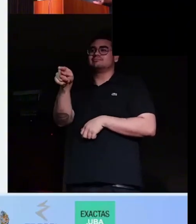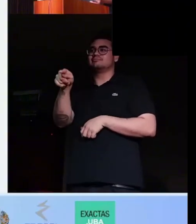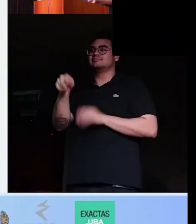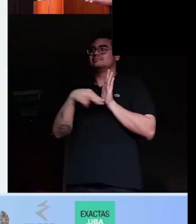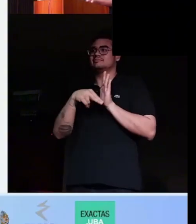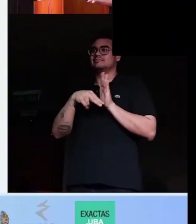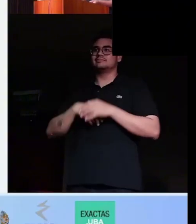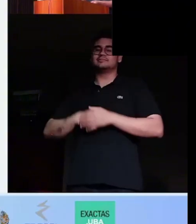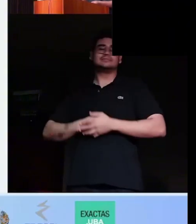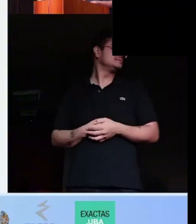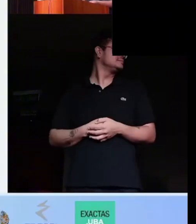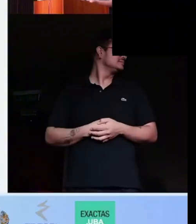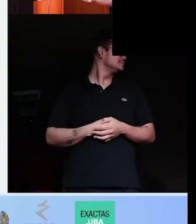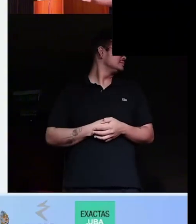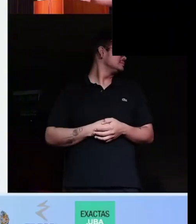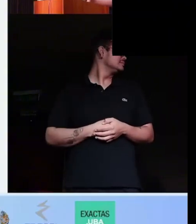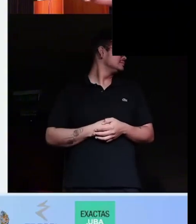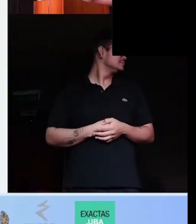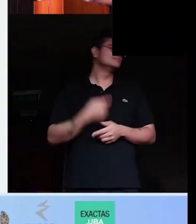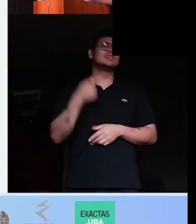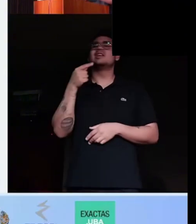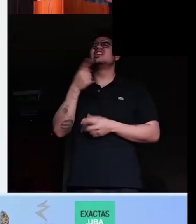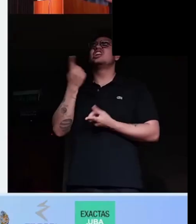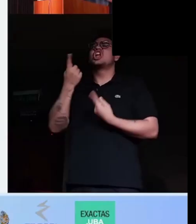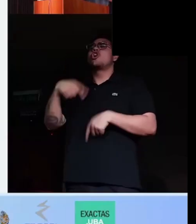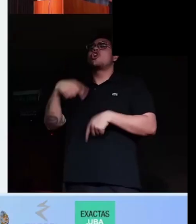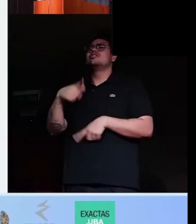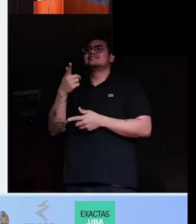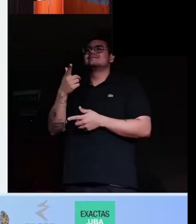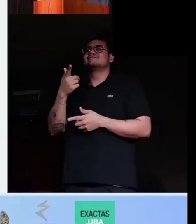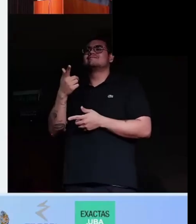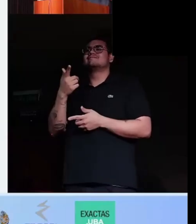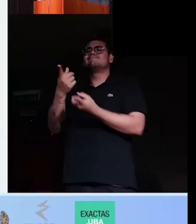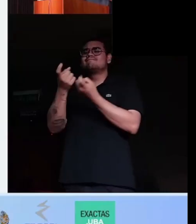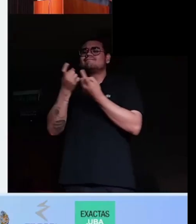Uno puede seguir utilizando y todas las señas que tiene,